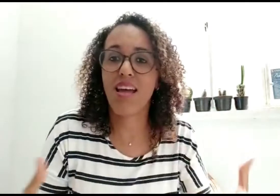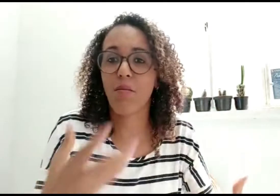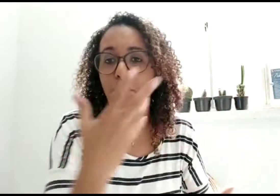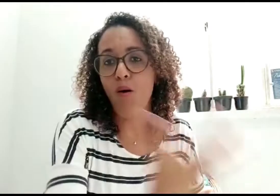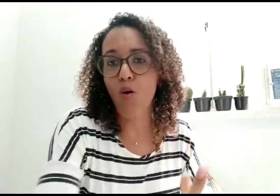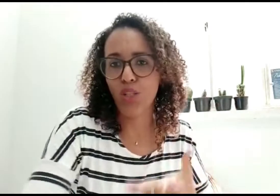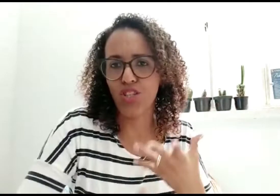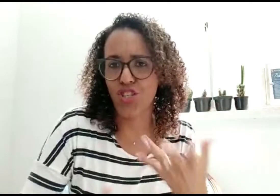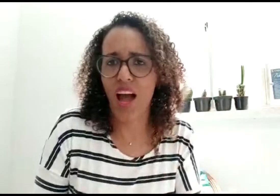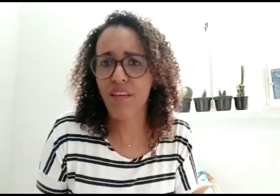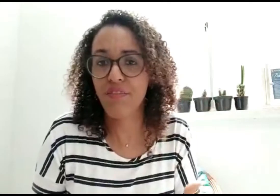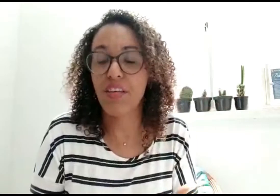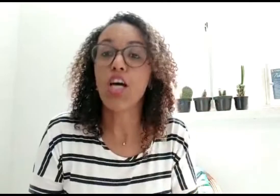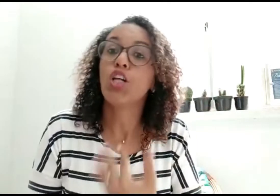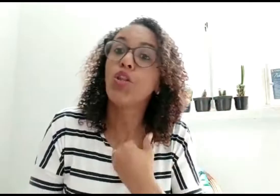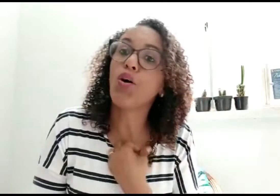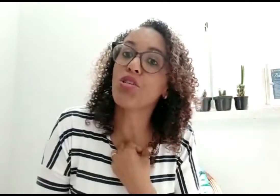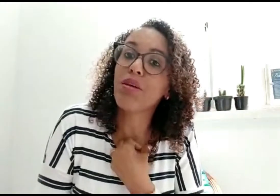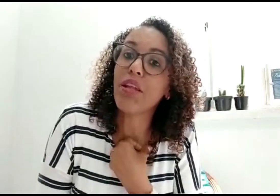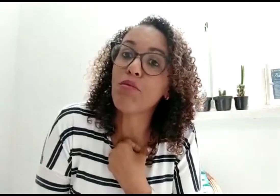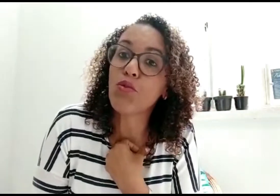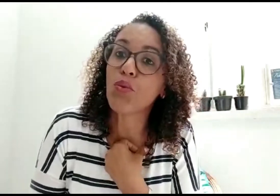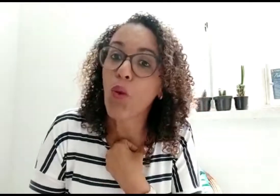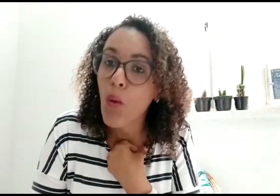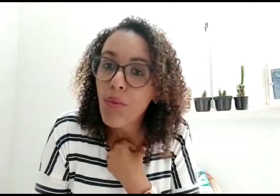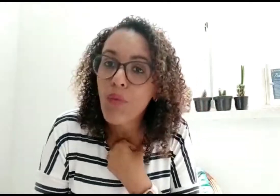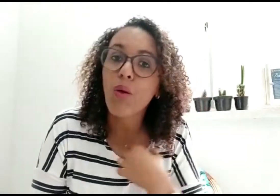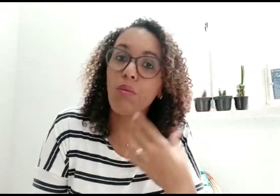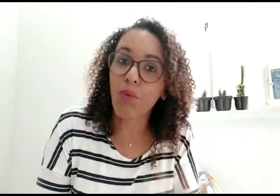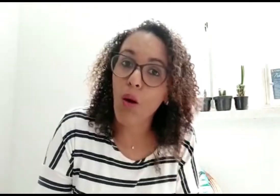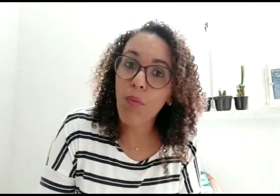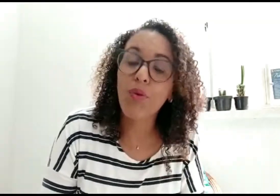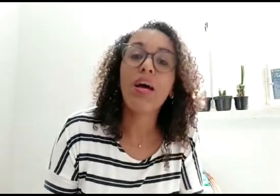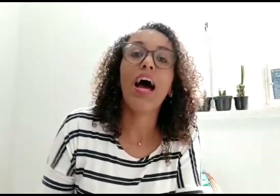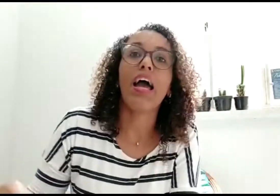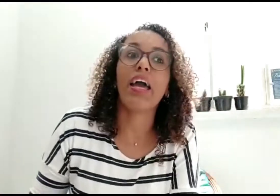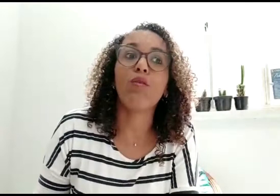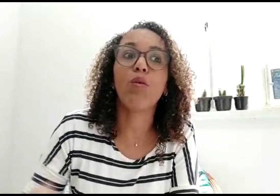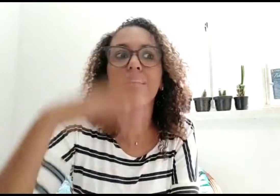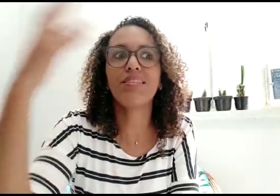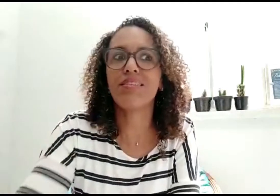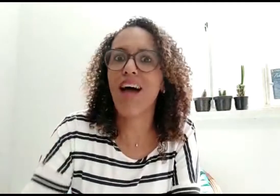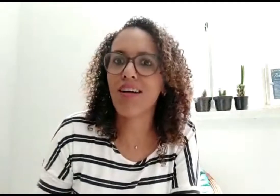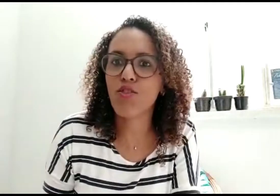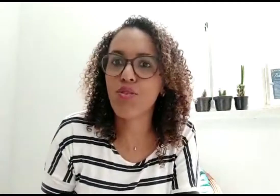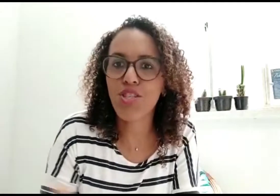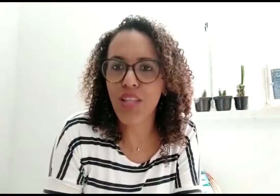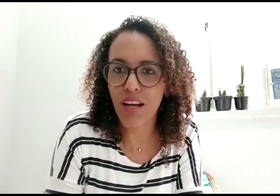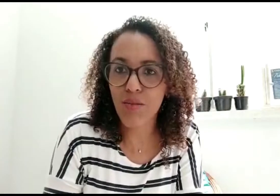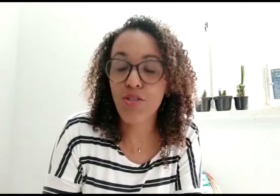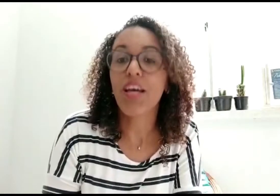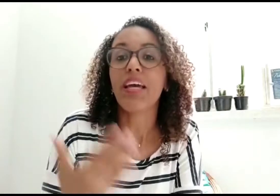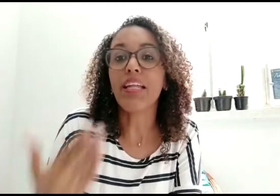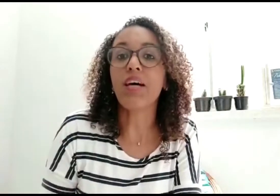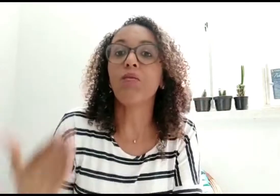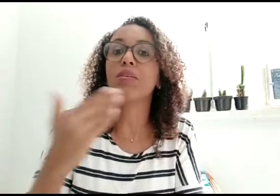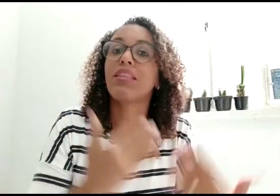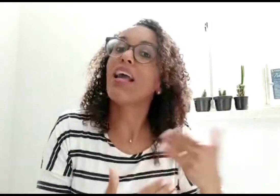cadeira, porta, chave. Nós também temos um nome próprio, o nome das cidades, dos estados. Então, na